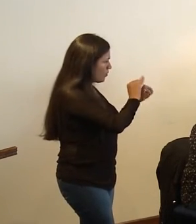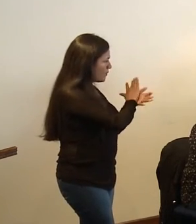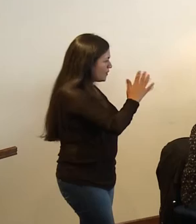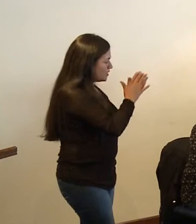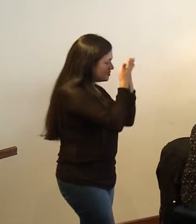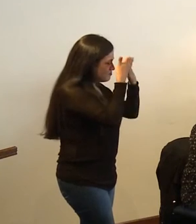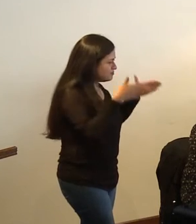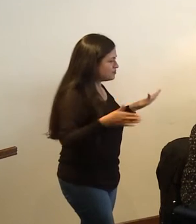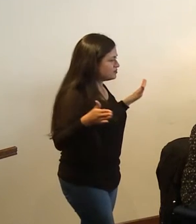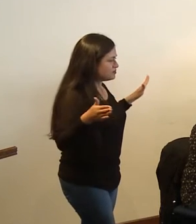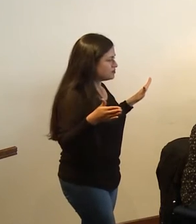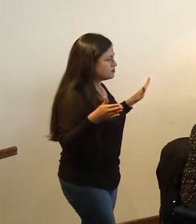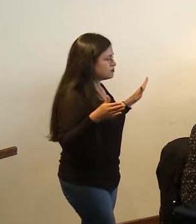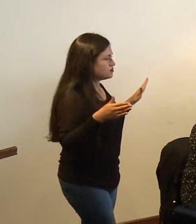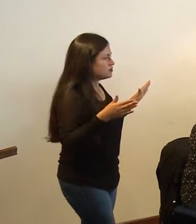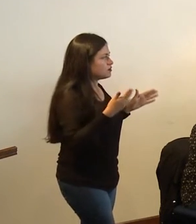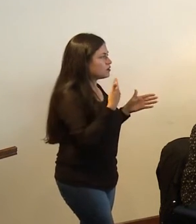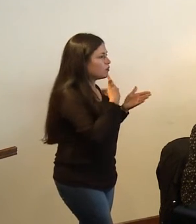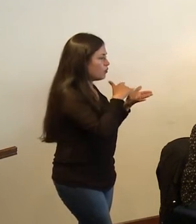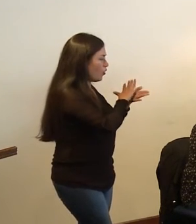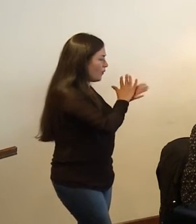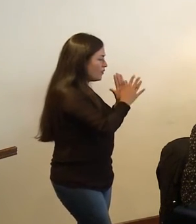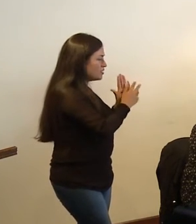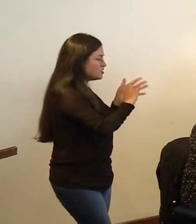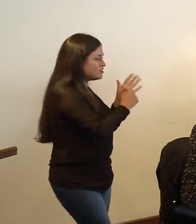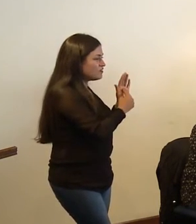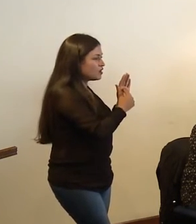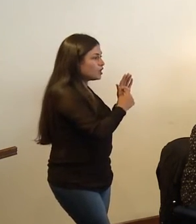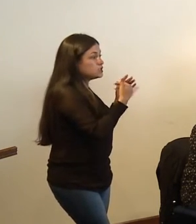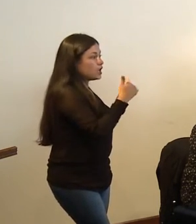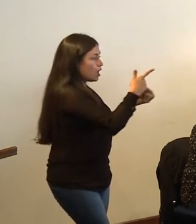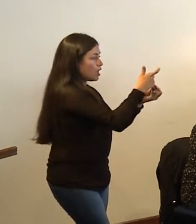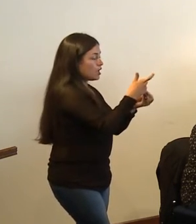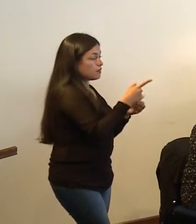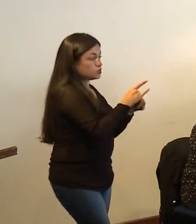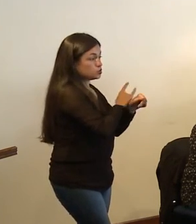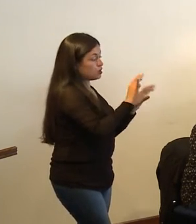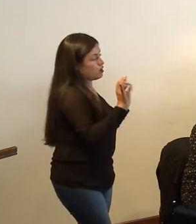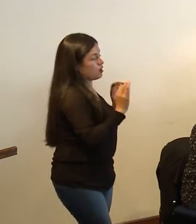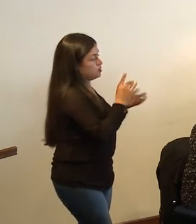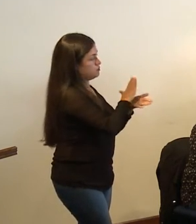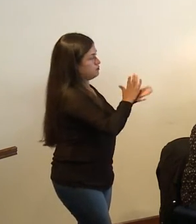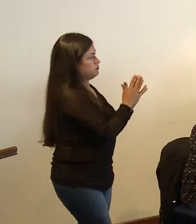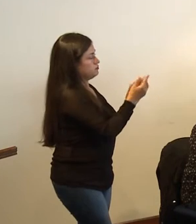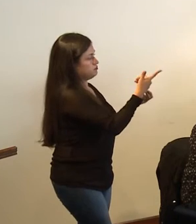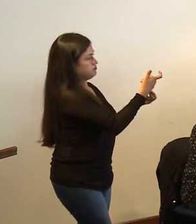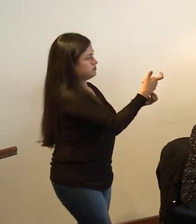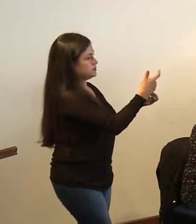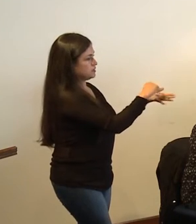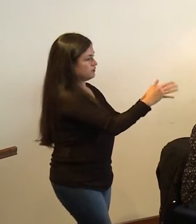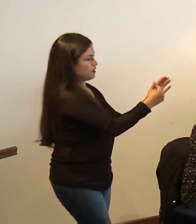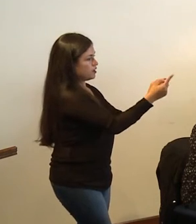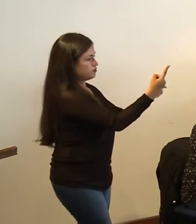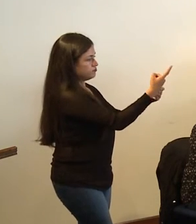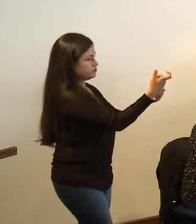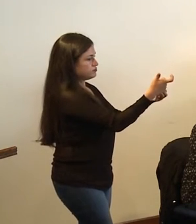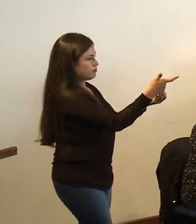a la cese de una confrontación armada, la cual saludamos de todos